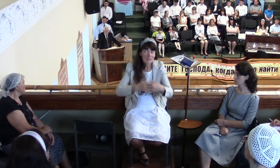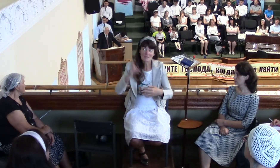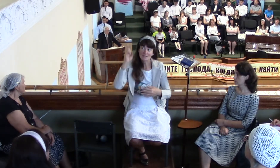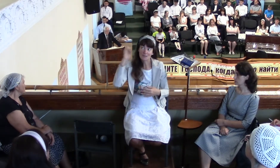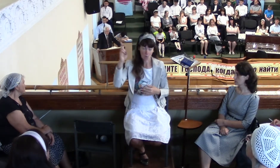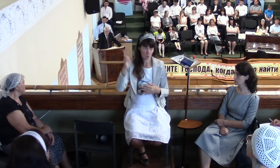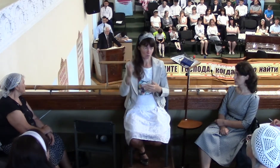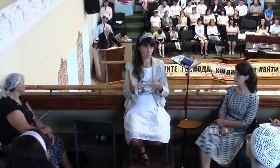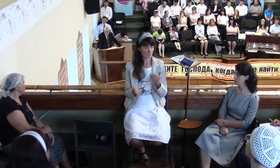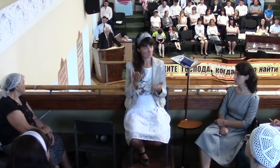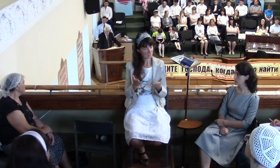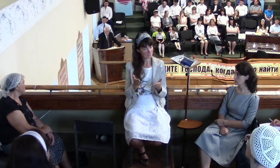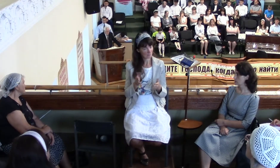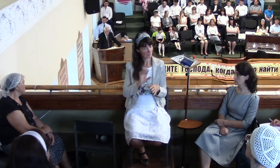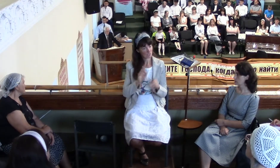общение, любить Его,